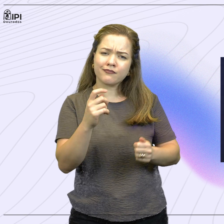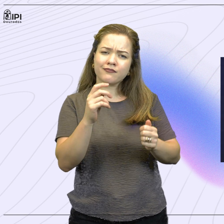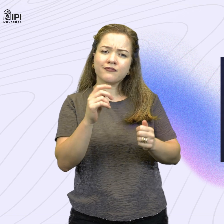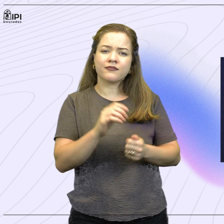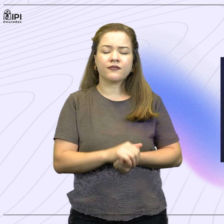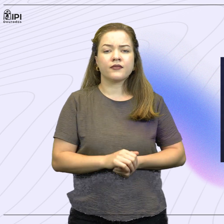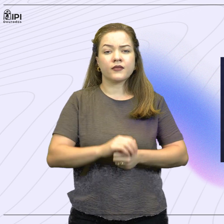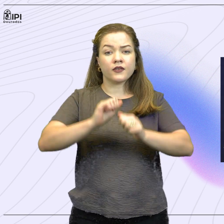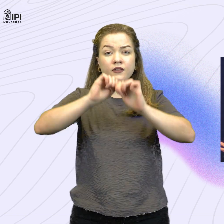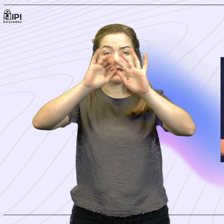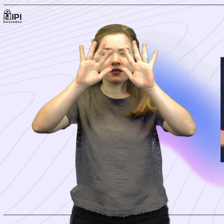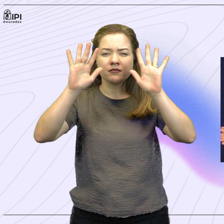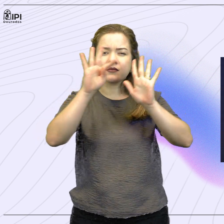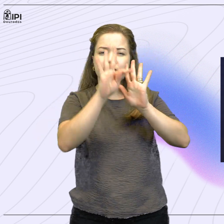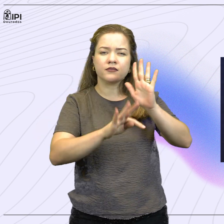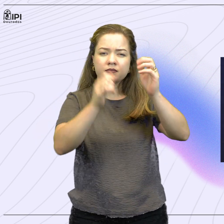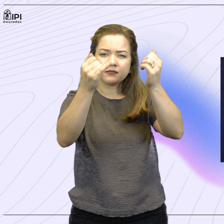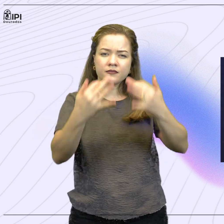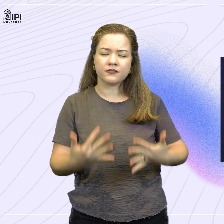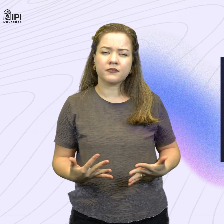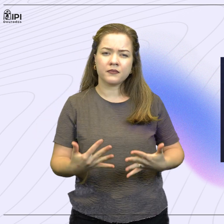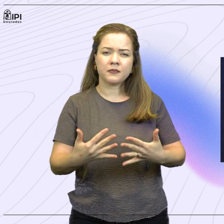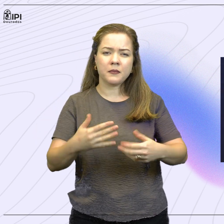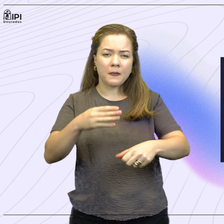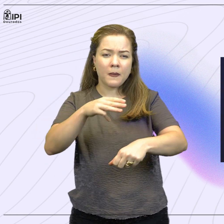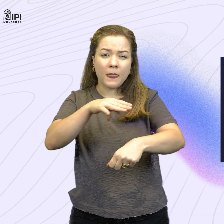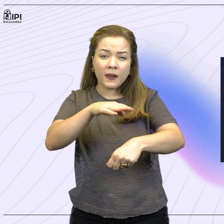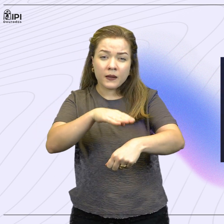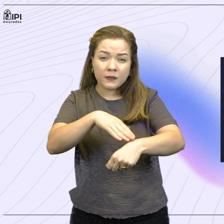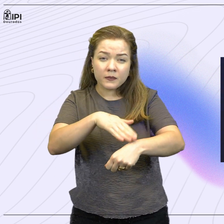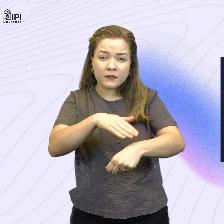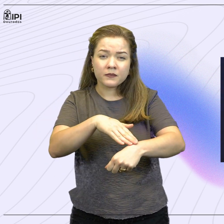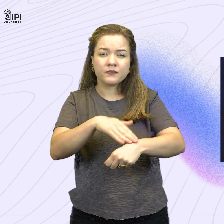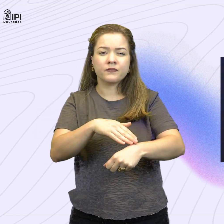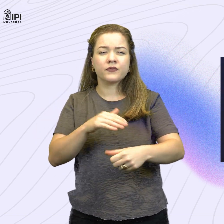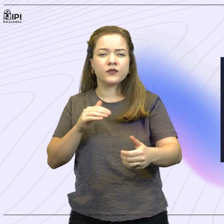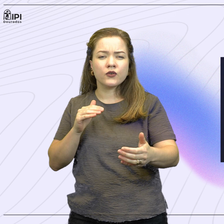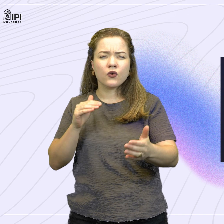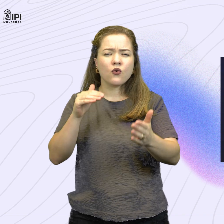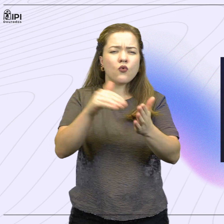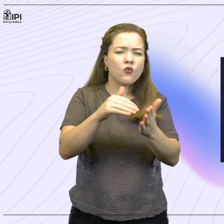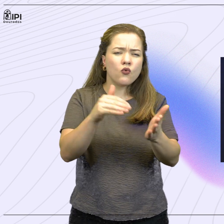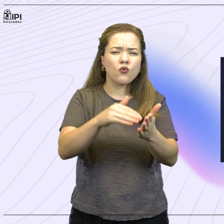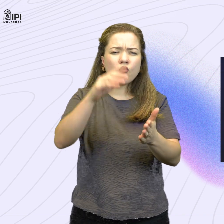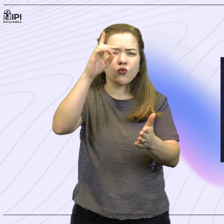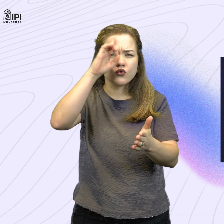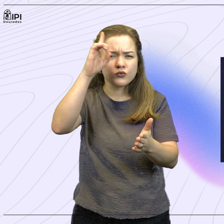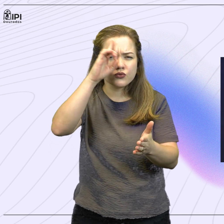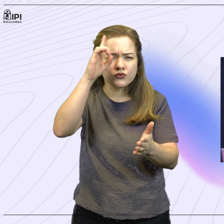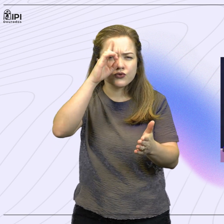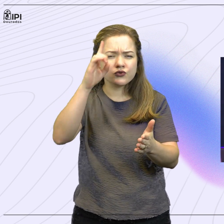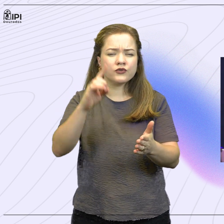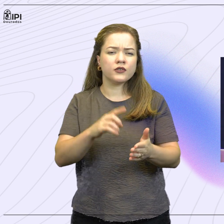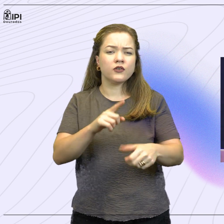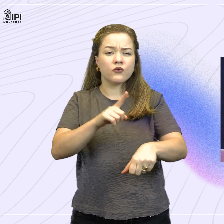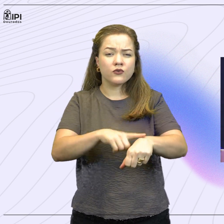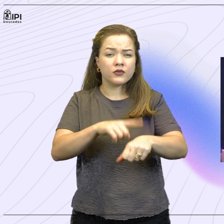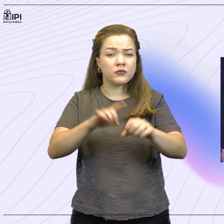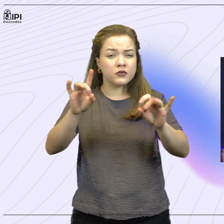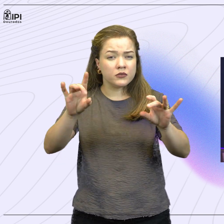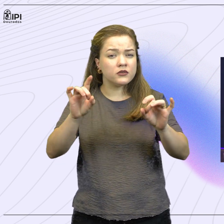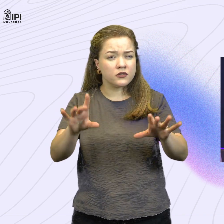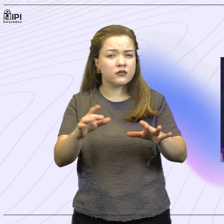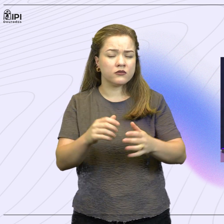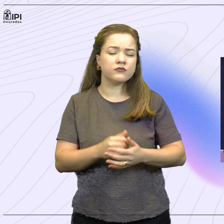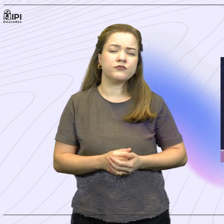ele fala claramente, né, no momento escatológico, nos últimos tempos, nos últimos momentos, naquele tempo especial da vida da igreja. Mas eu